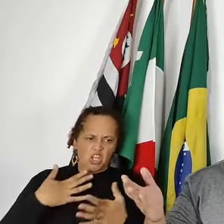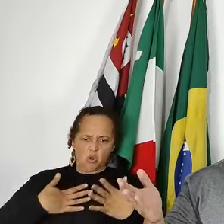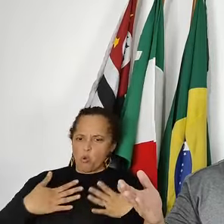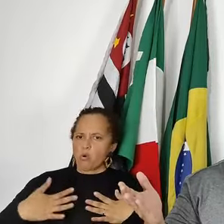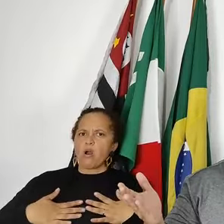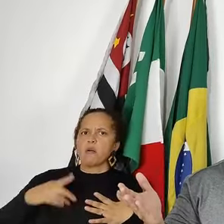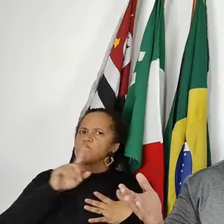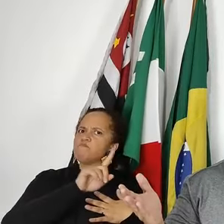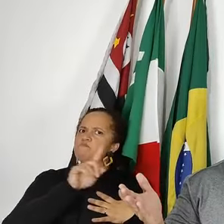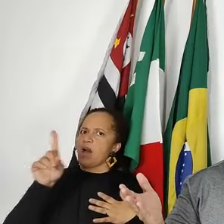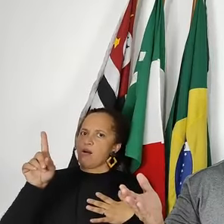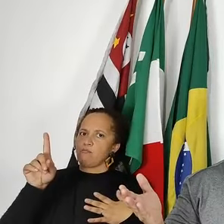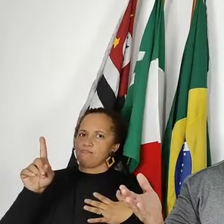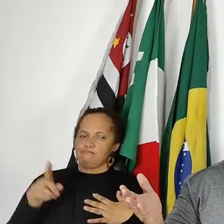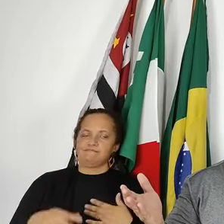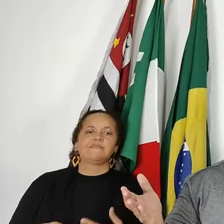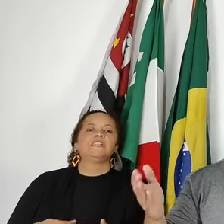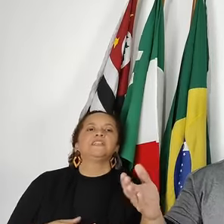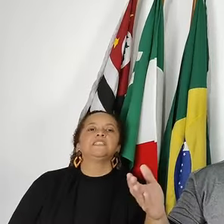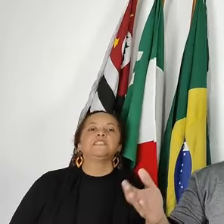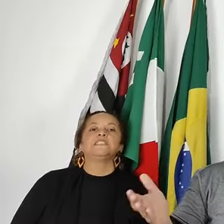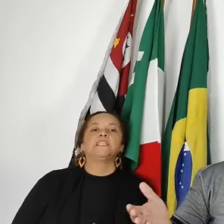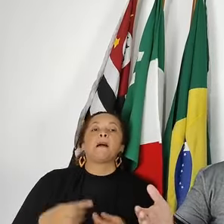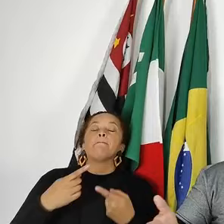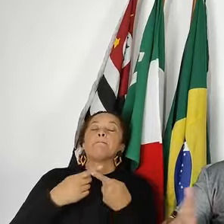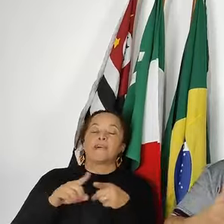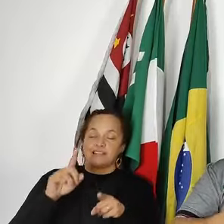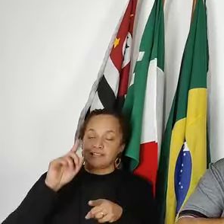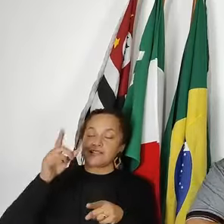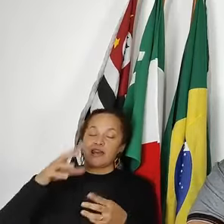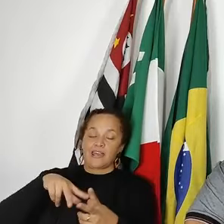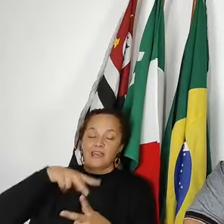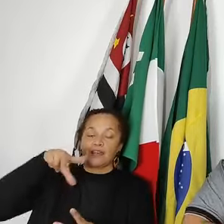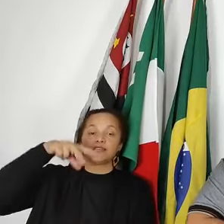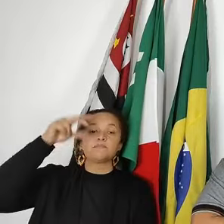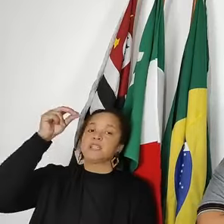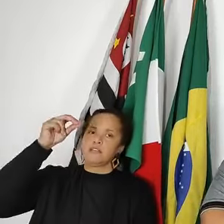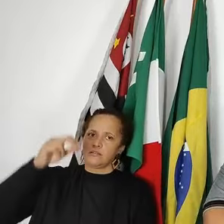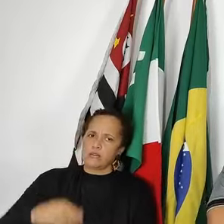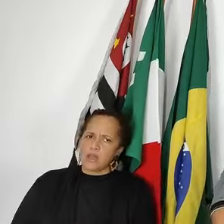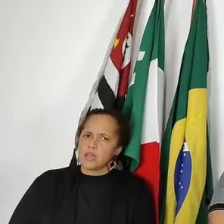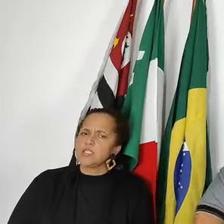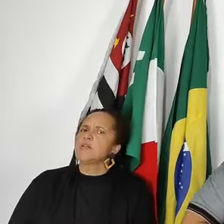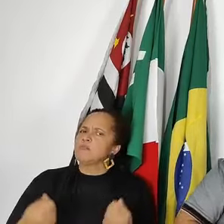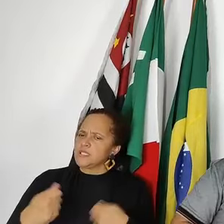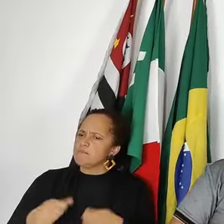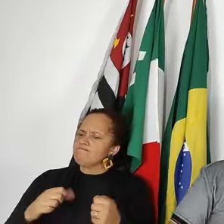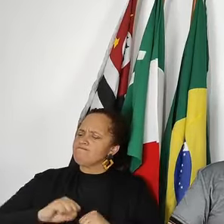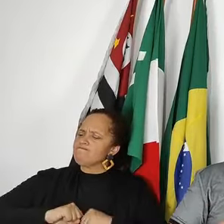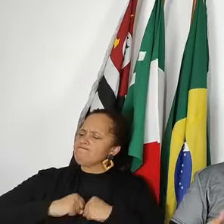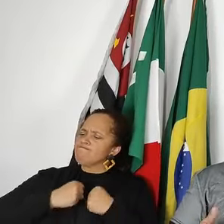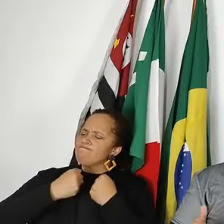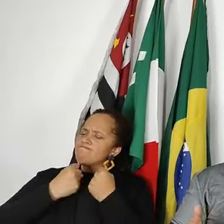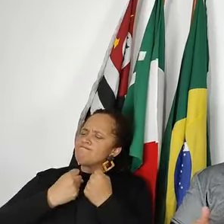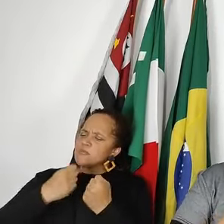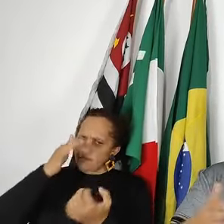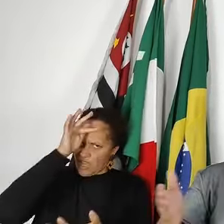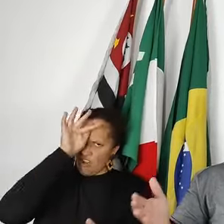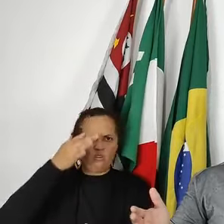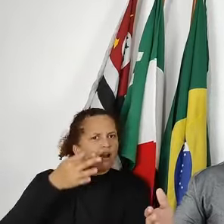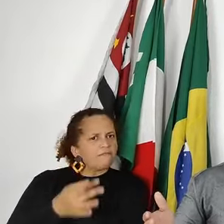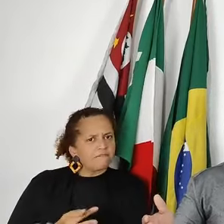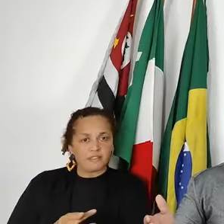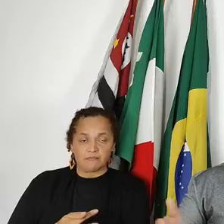armas ela não é espiritual, então é um combate, é o combate da fé. O maior inimigo,